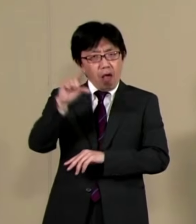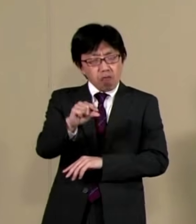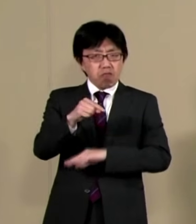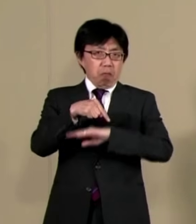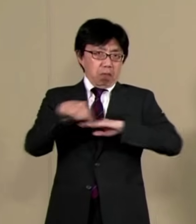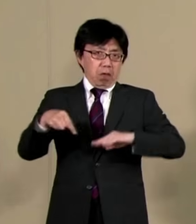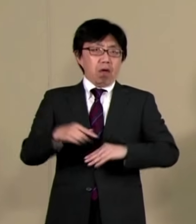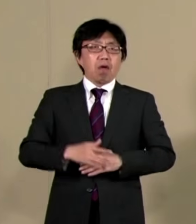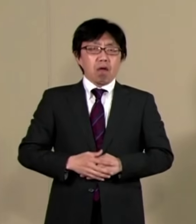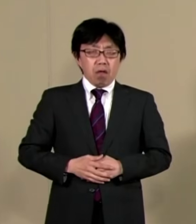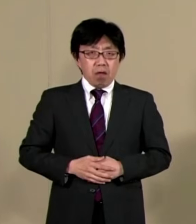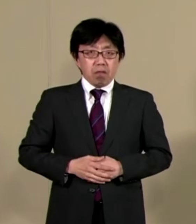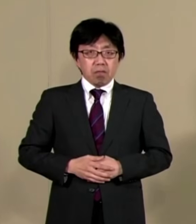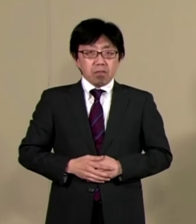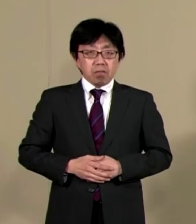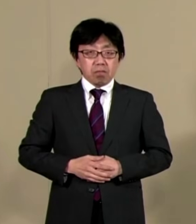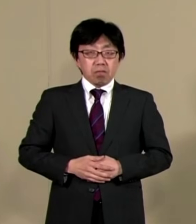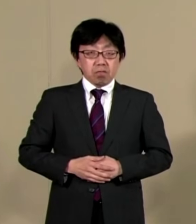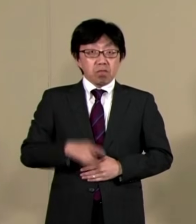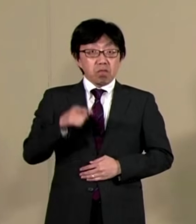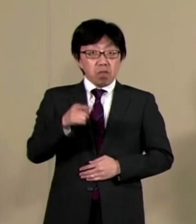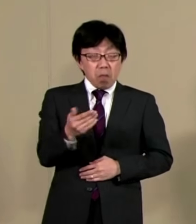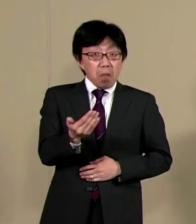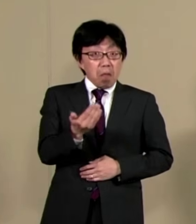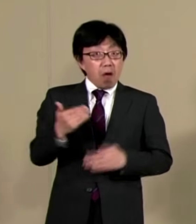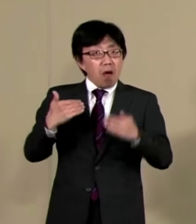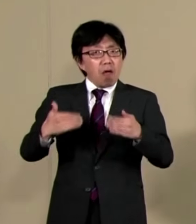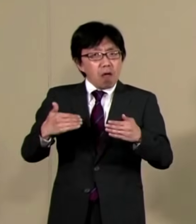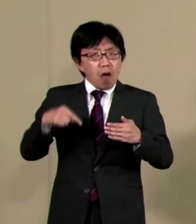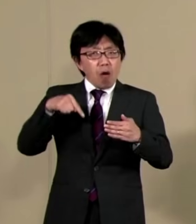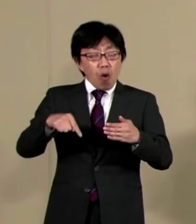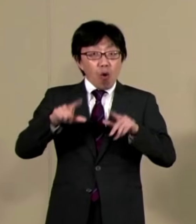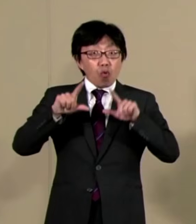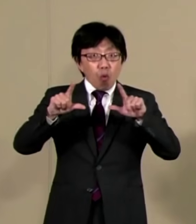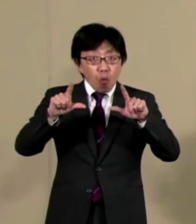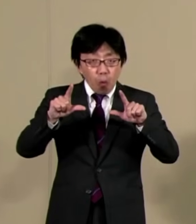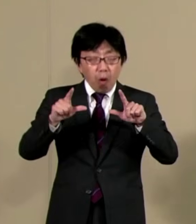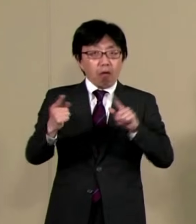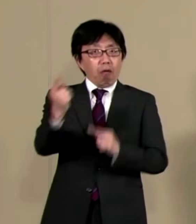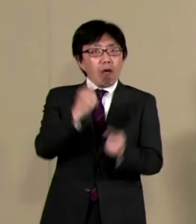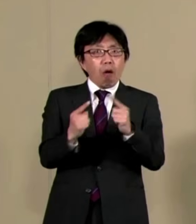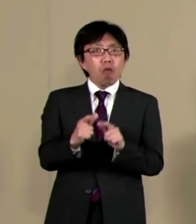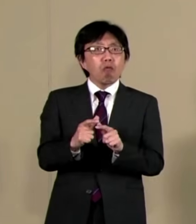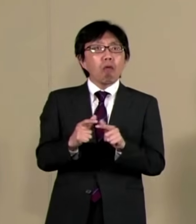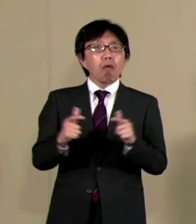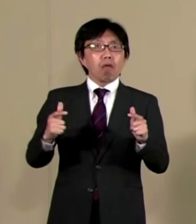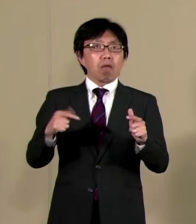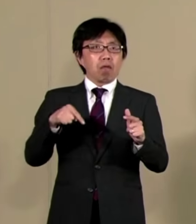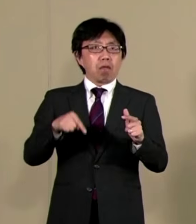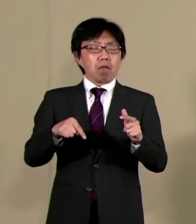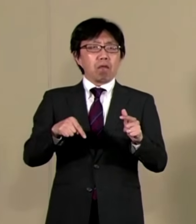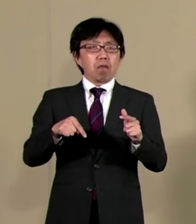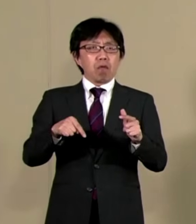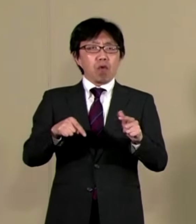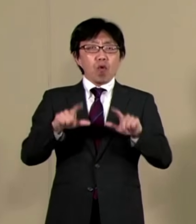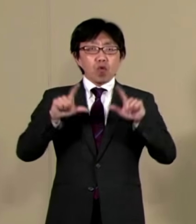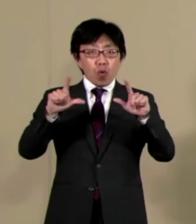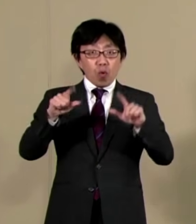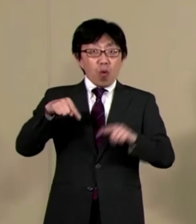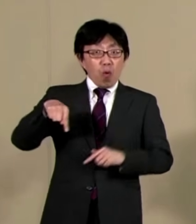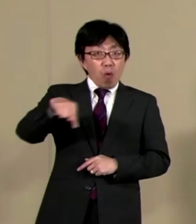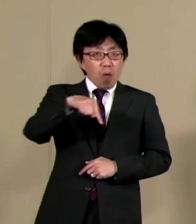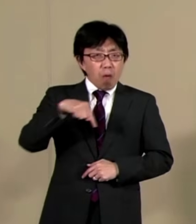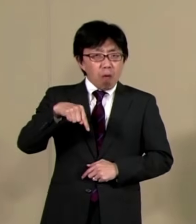です一方でその間東京には人が集まり続けますつまり東京の